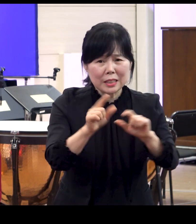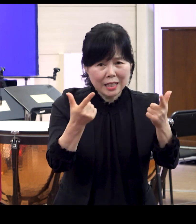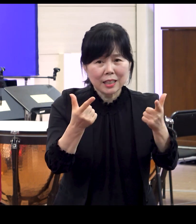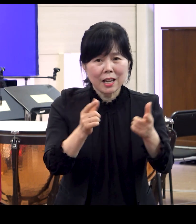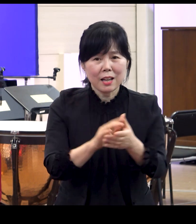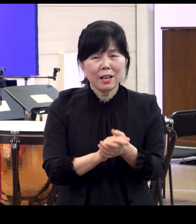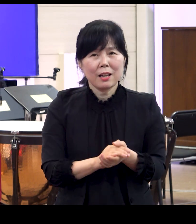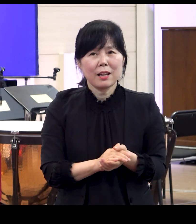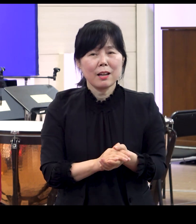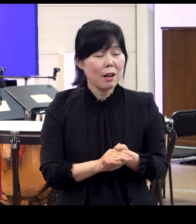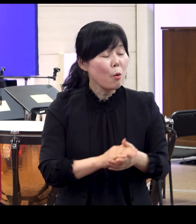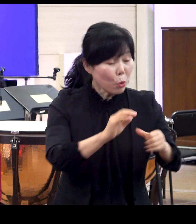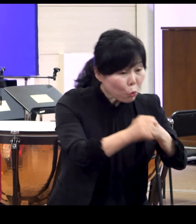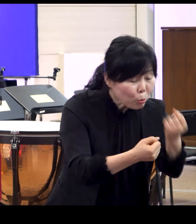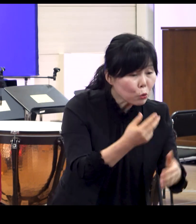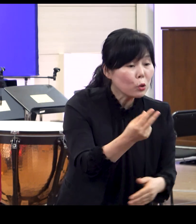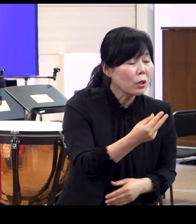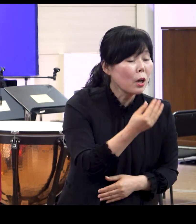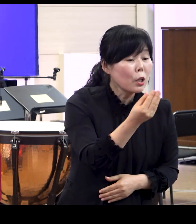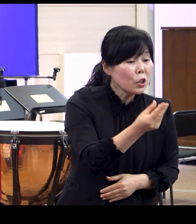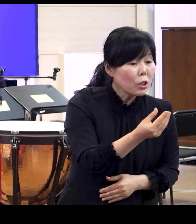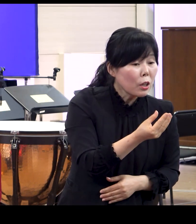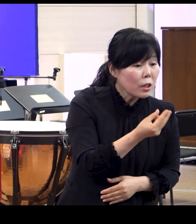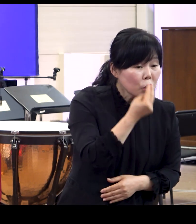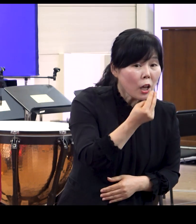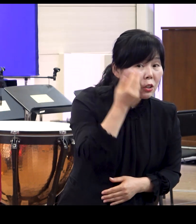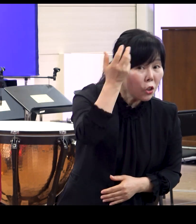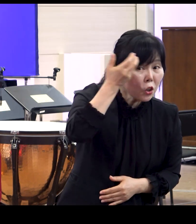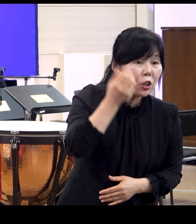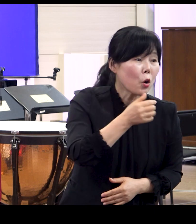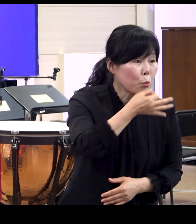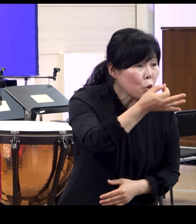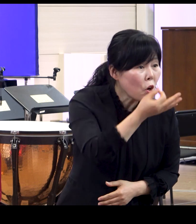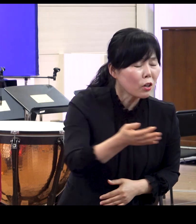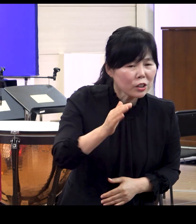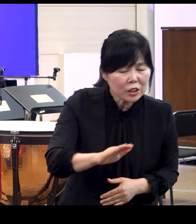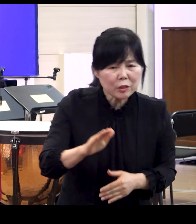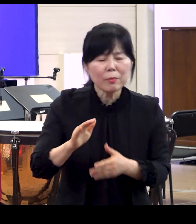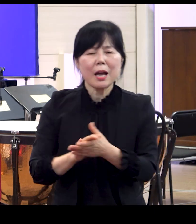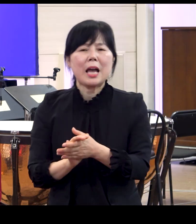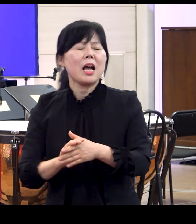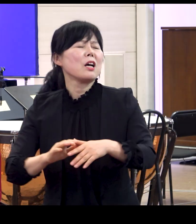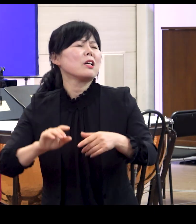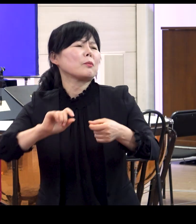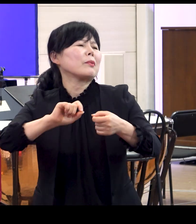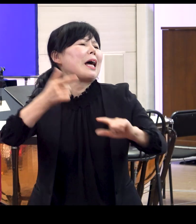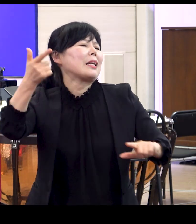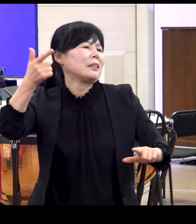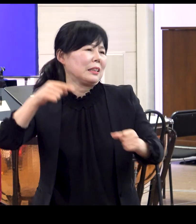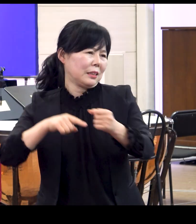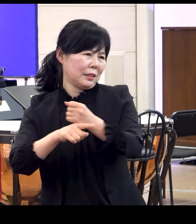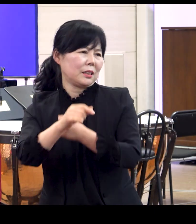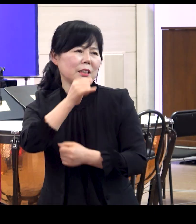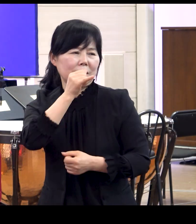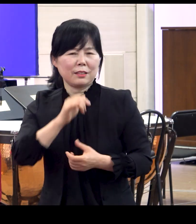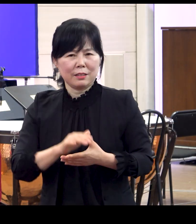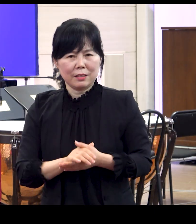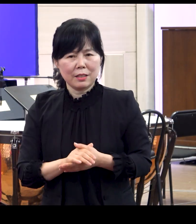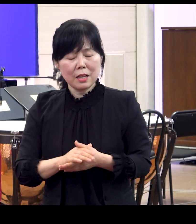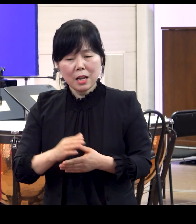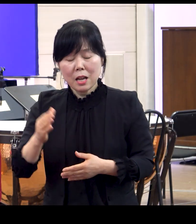말을 쓰지만 이건 그냥 살아있는 존재라고 하는 동물의 네페시 하야하고는 정말 다른